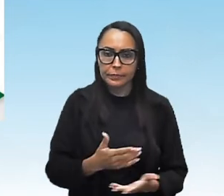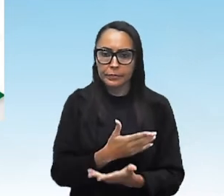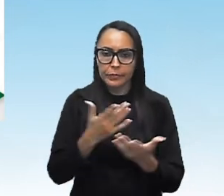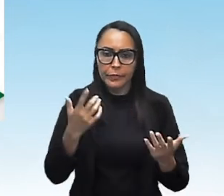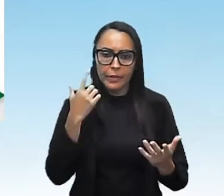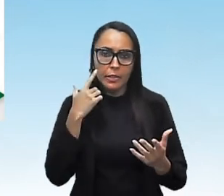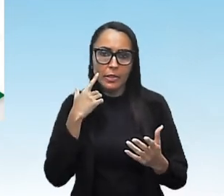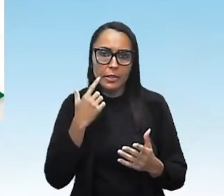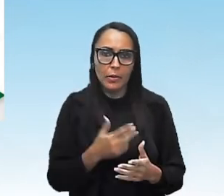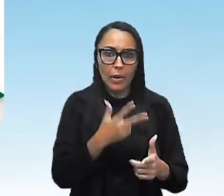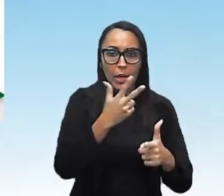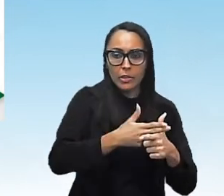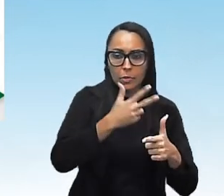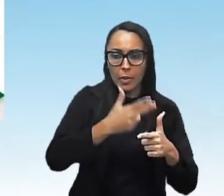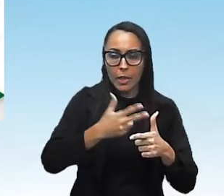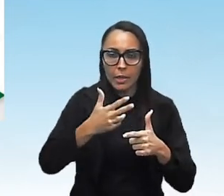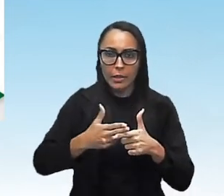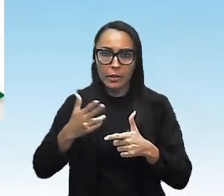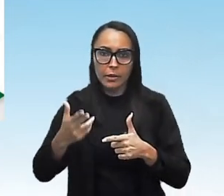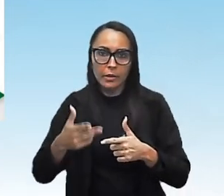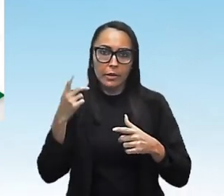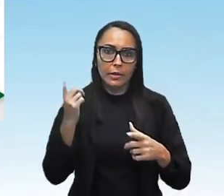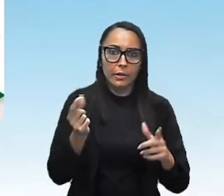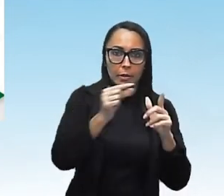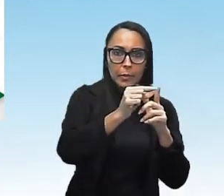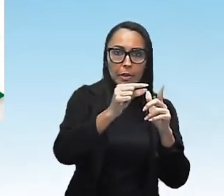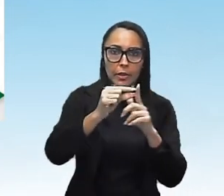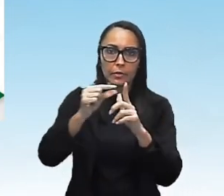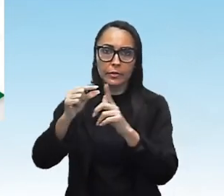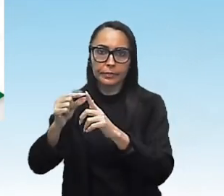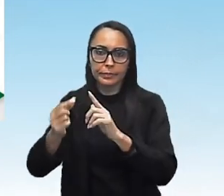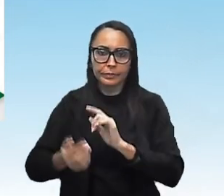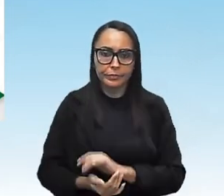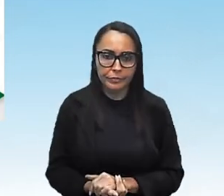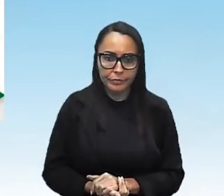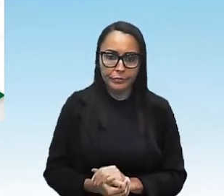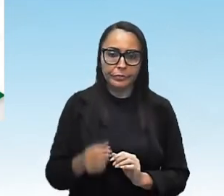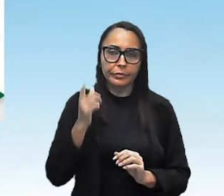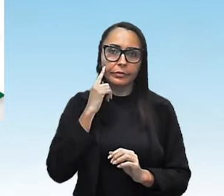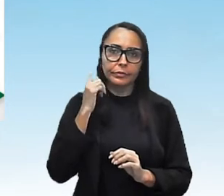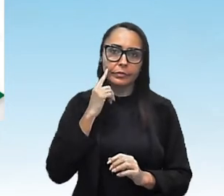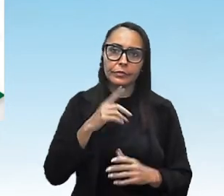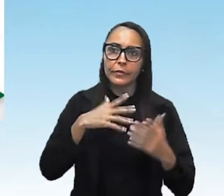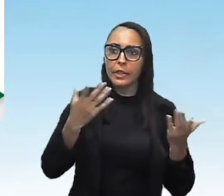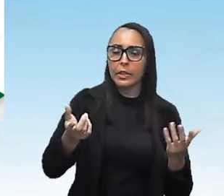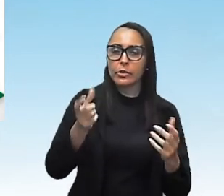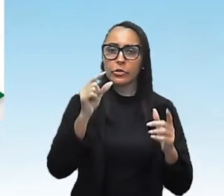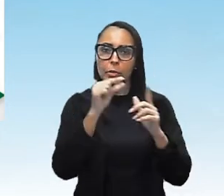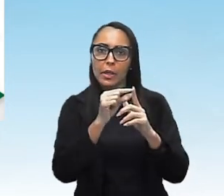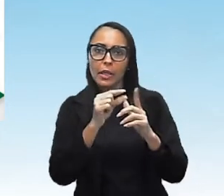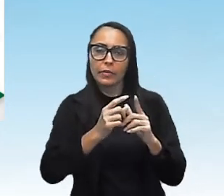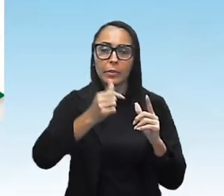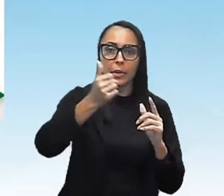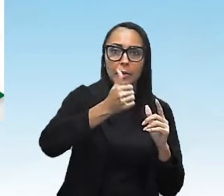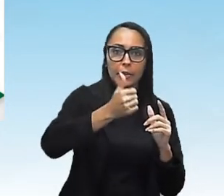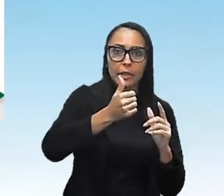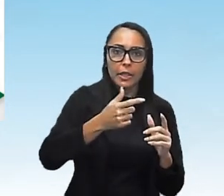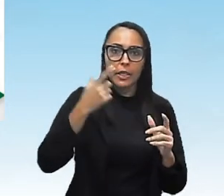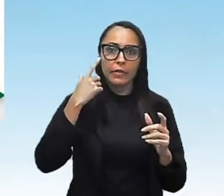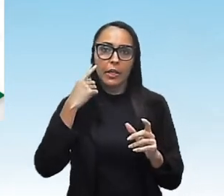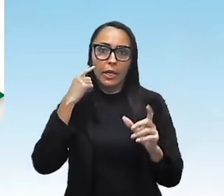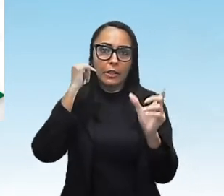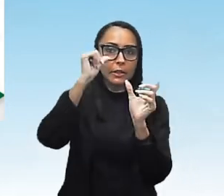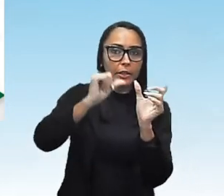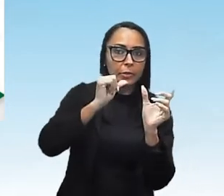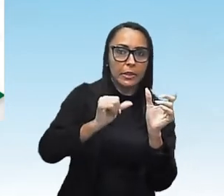palavra. E nós já vimos as palavras derivadas, as palavras primitivas. Então, derivada, que deriva de alguma